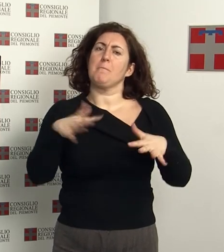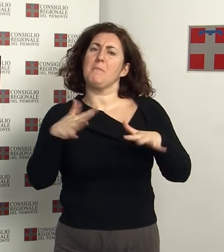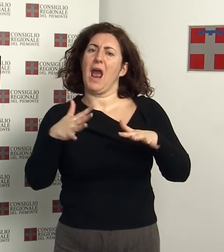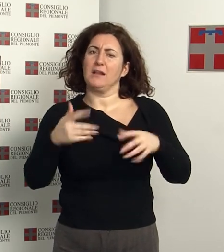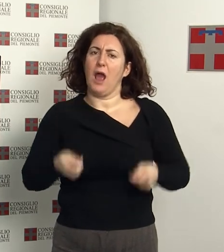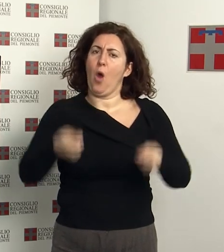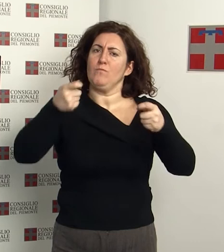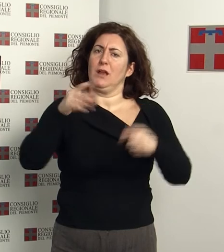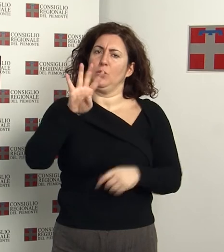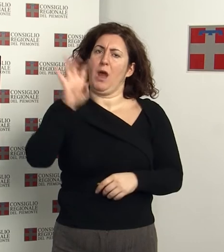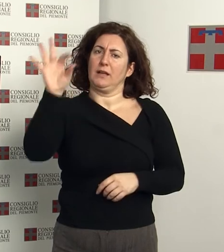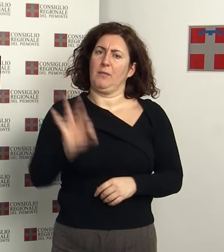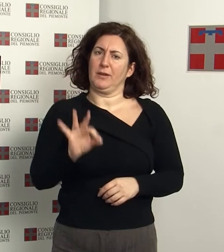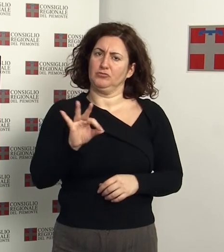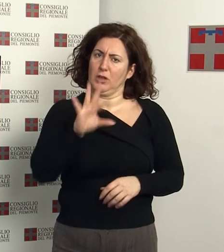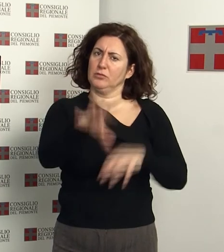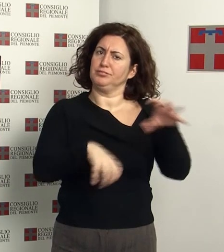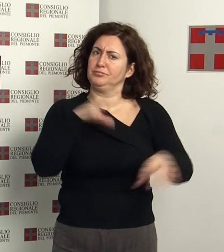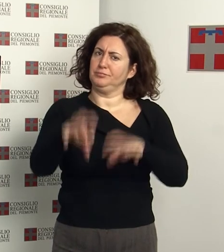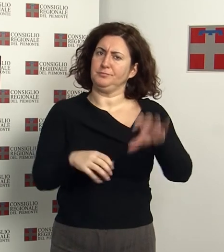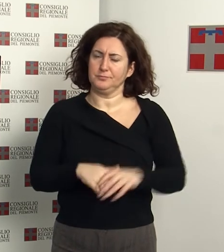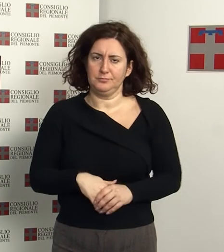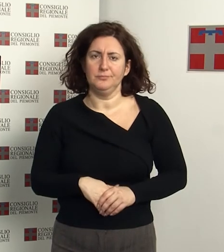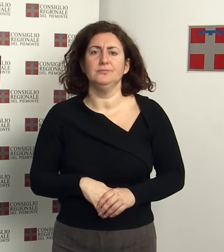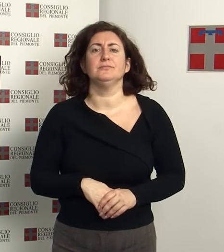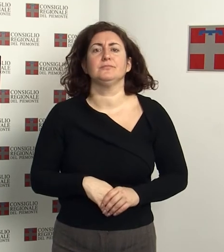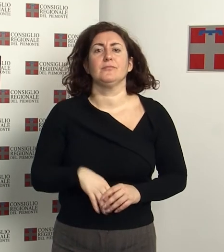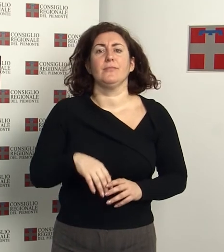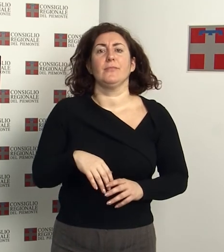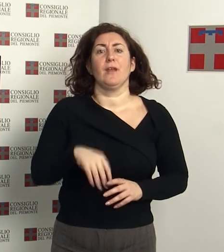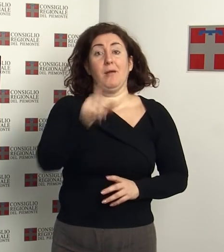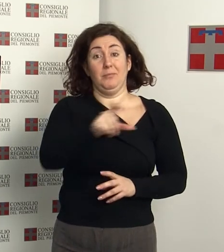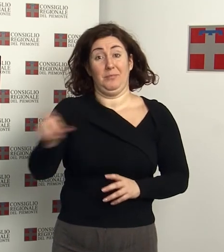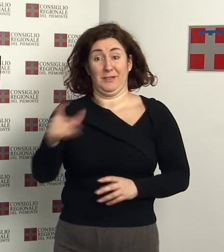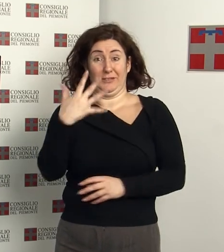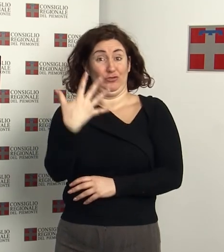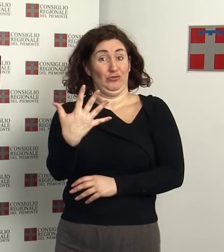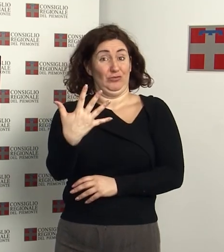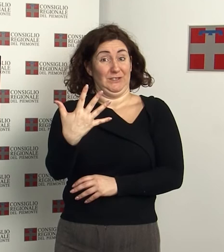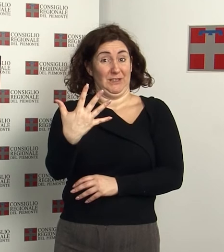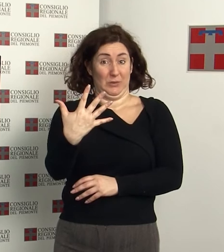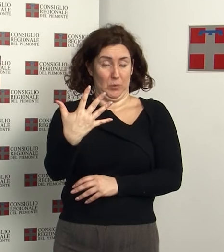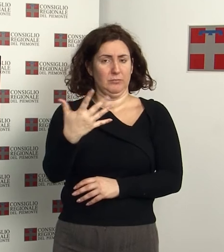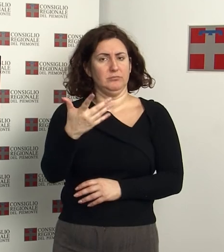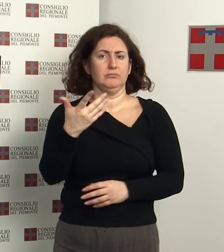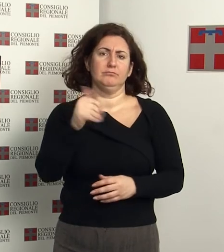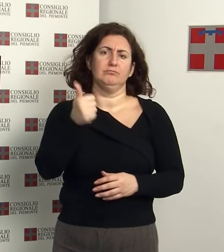prodotti premio san giovanni 2012 cinque personalità che si sono particolarmente distinte nella cultura nella scienza